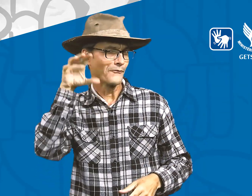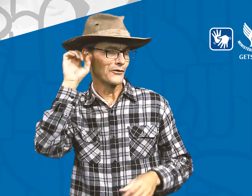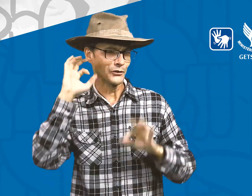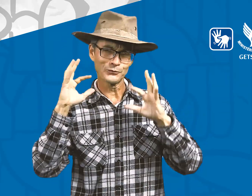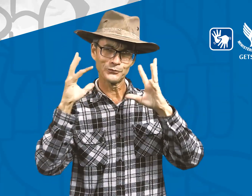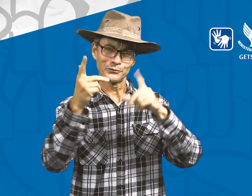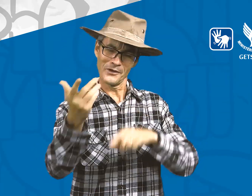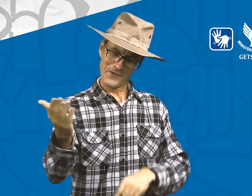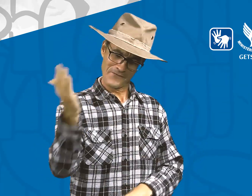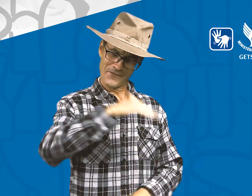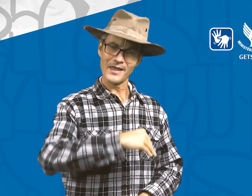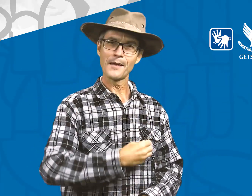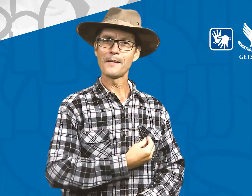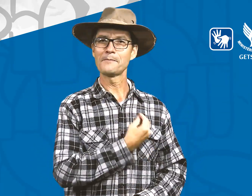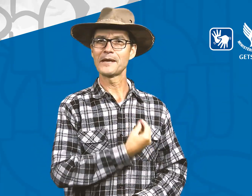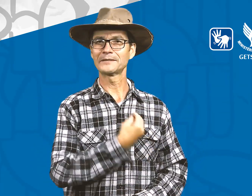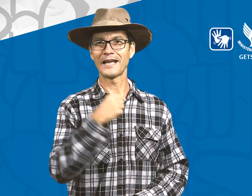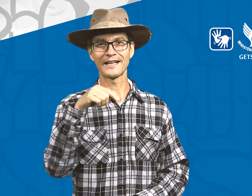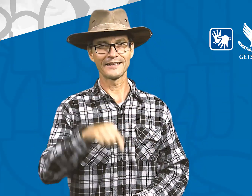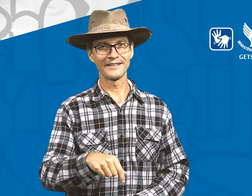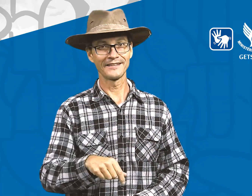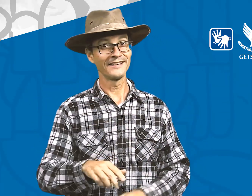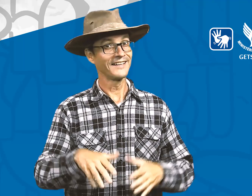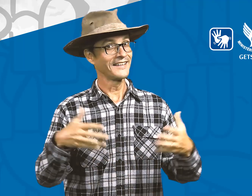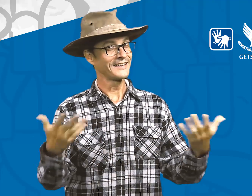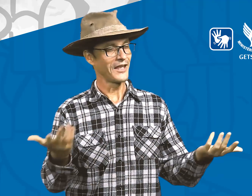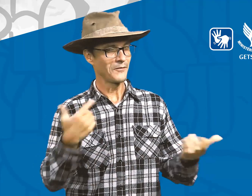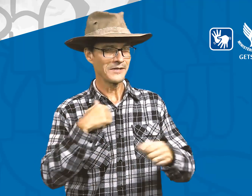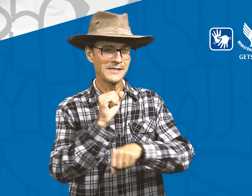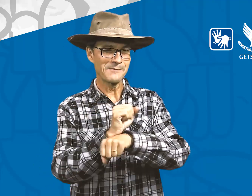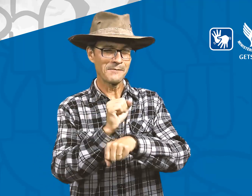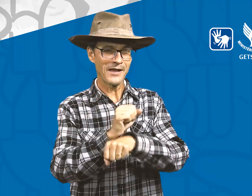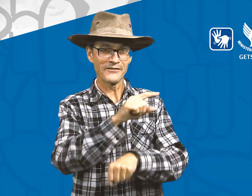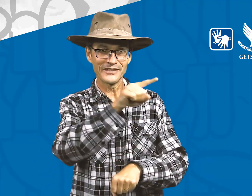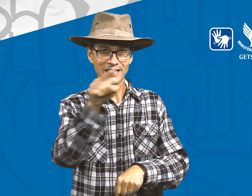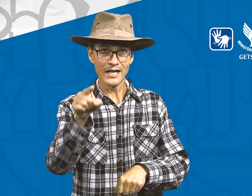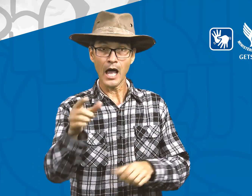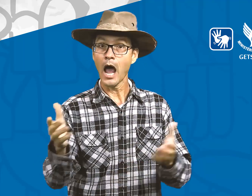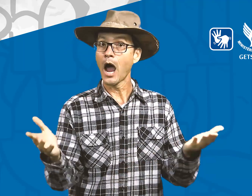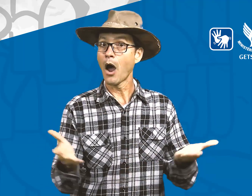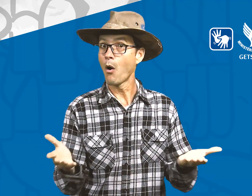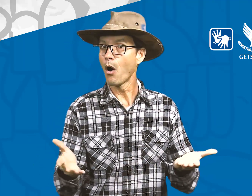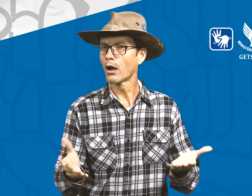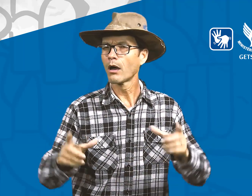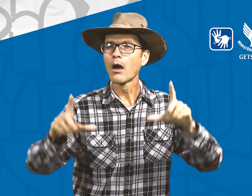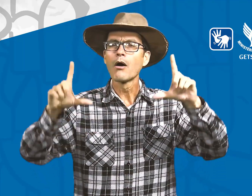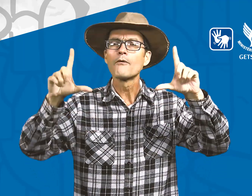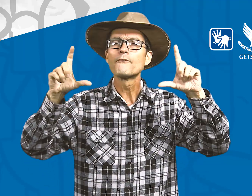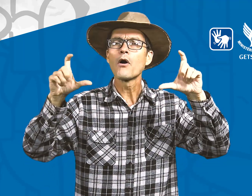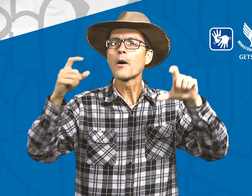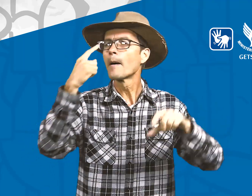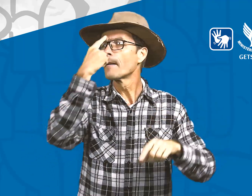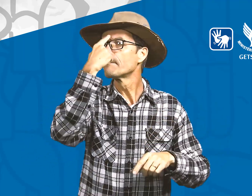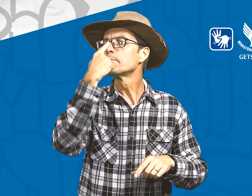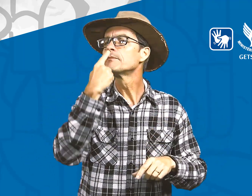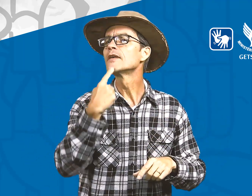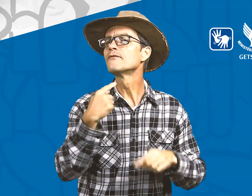receber surdos e ouvintes. Todos podem participar, então espero por você Agora